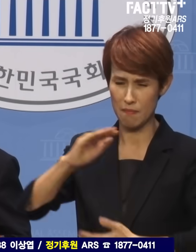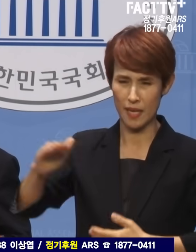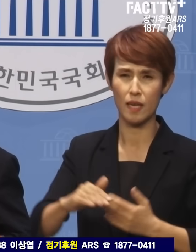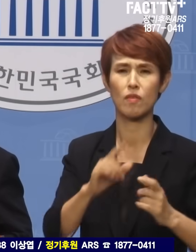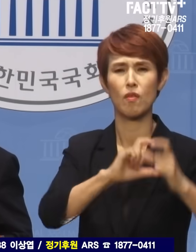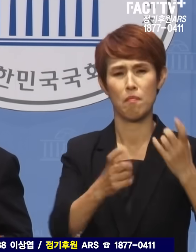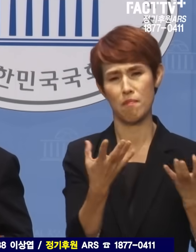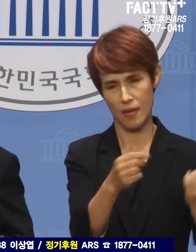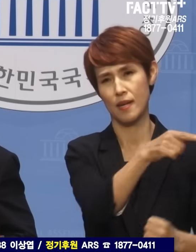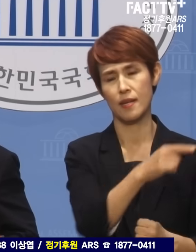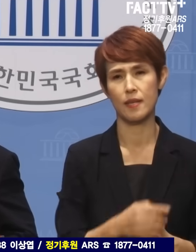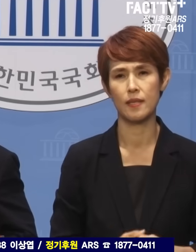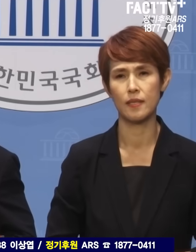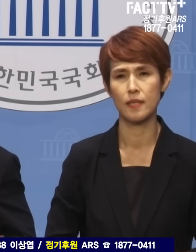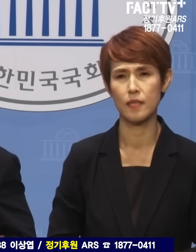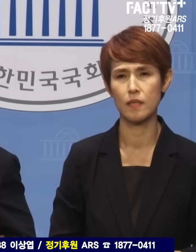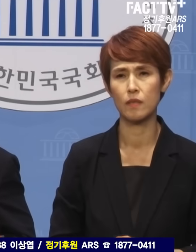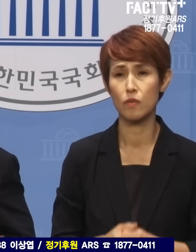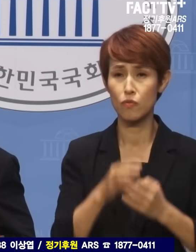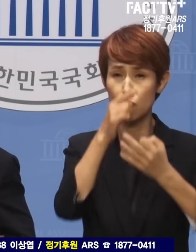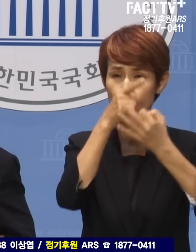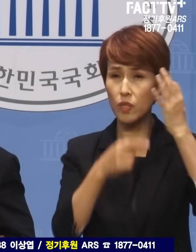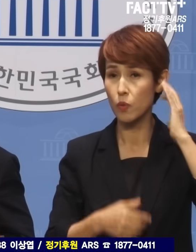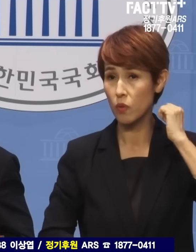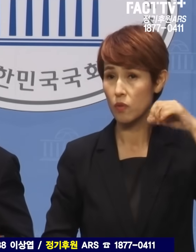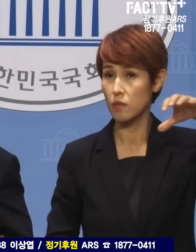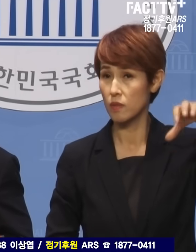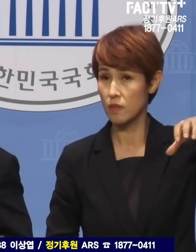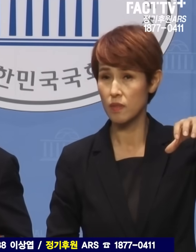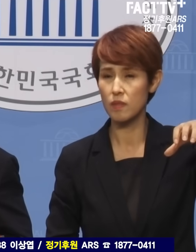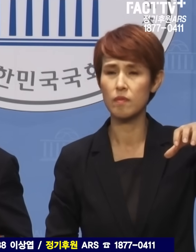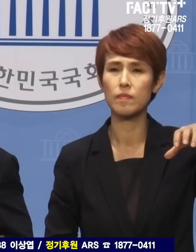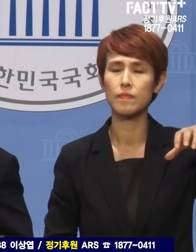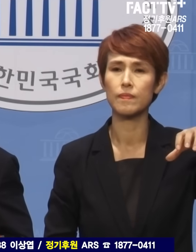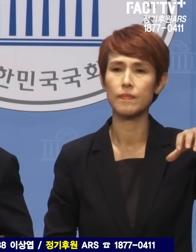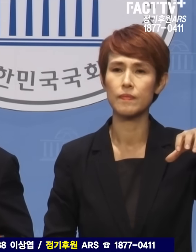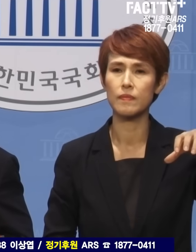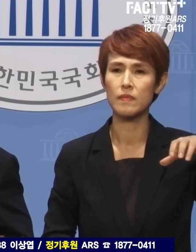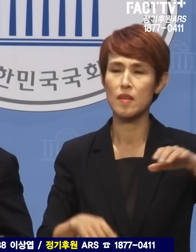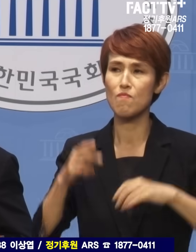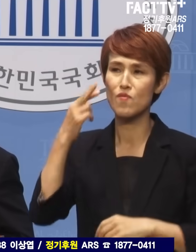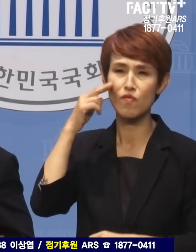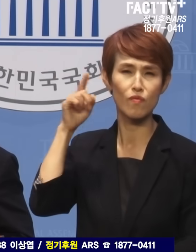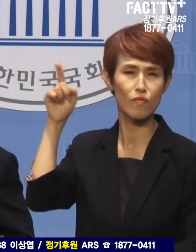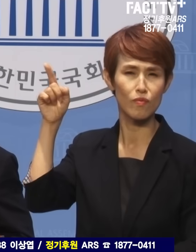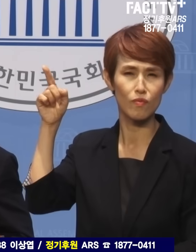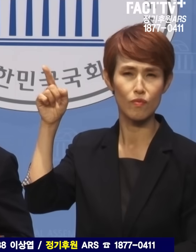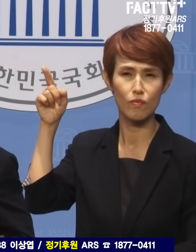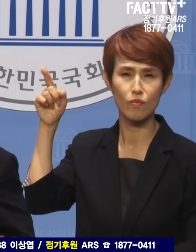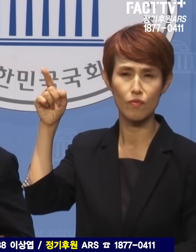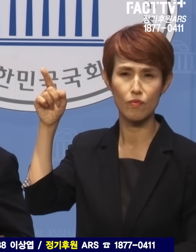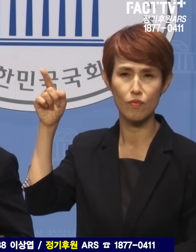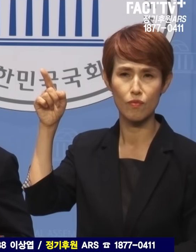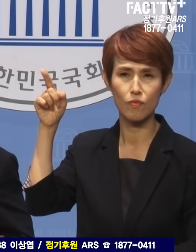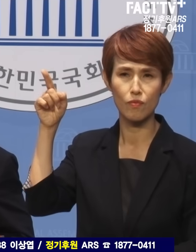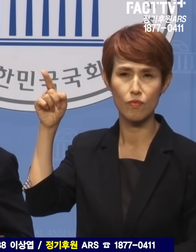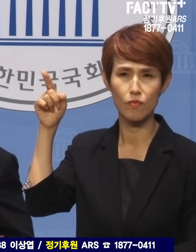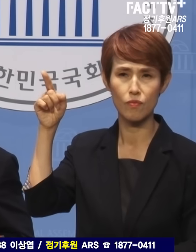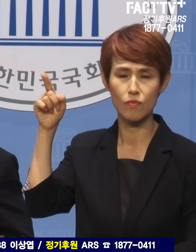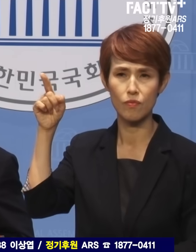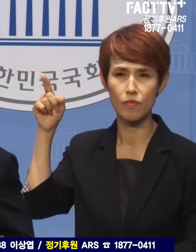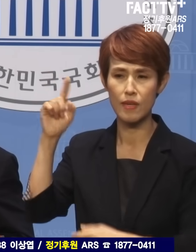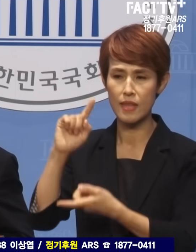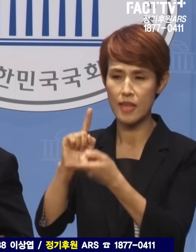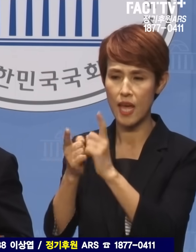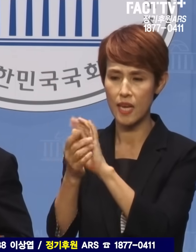많습니다 또한 대통령실은 이번 사건이 미국의 미국 대리인